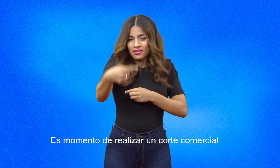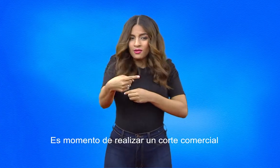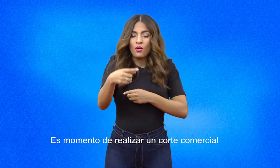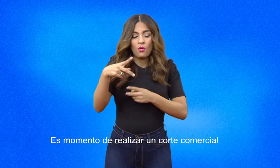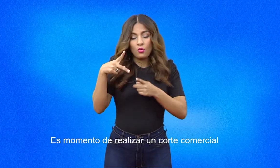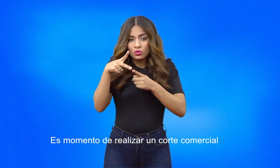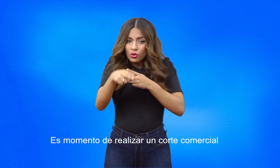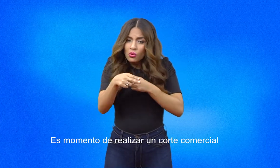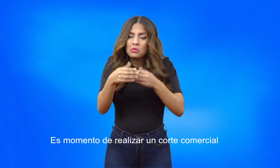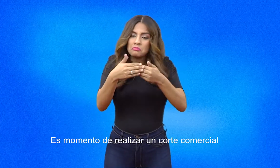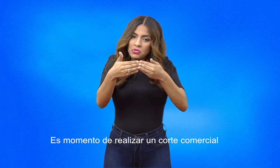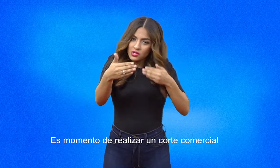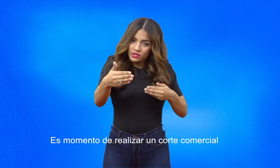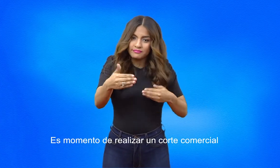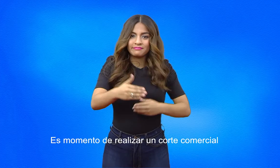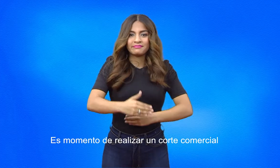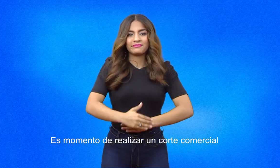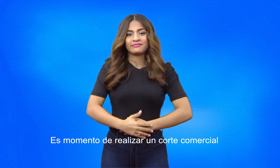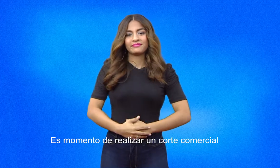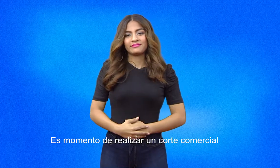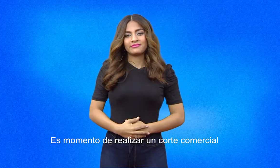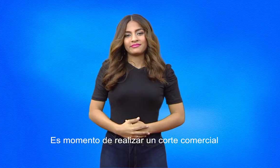un corte comercial.